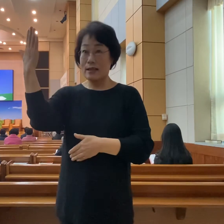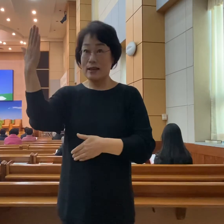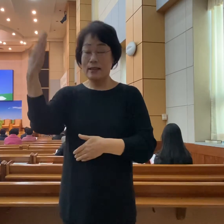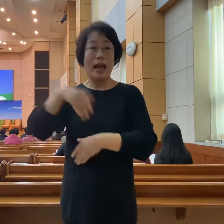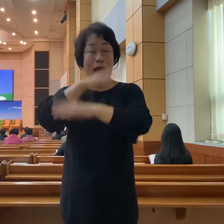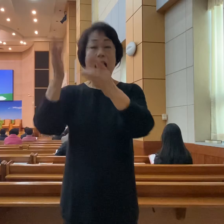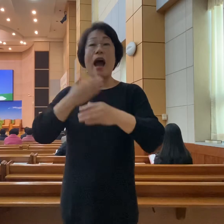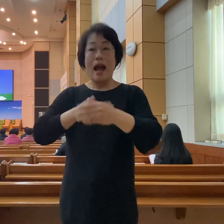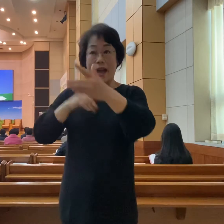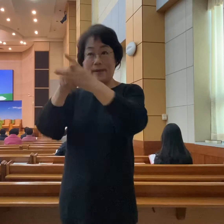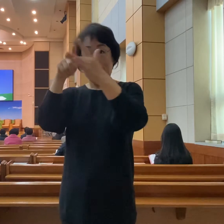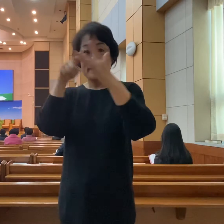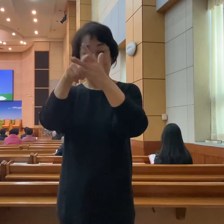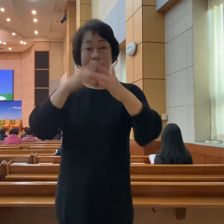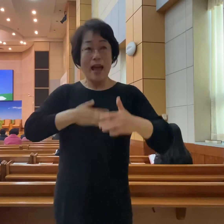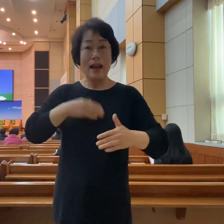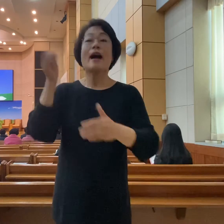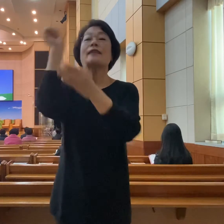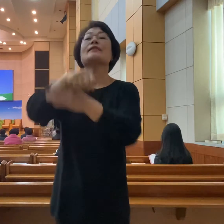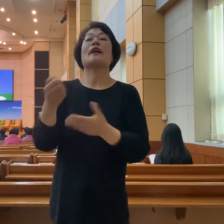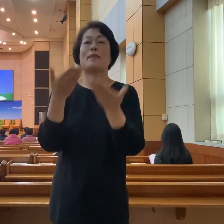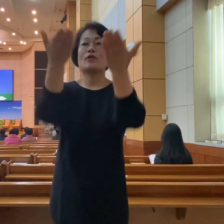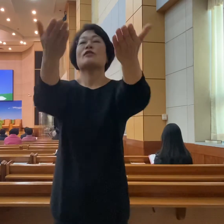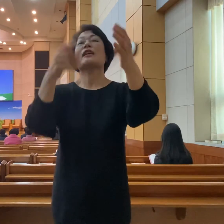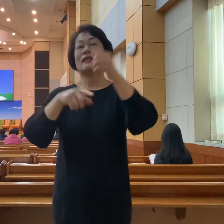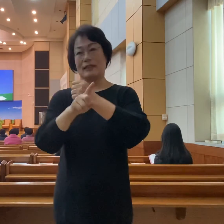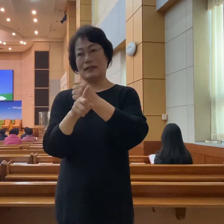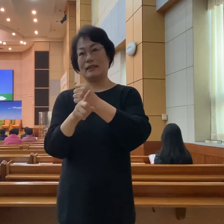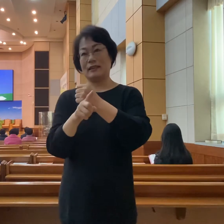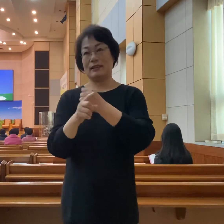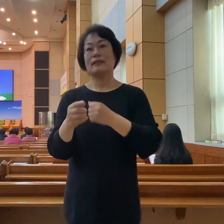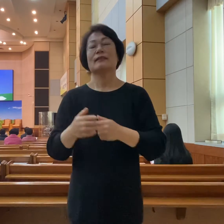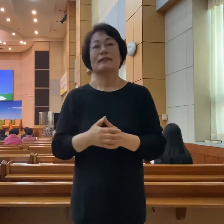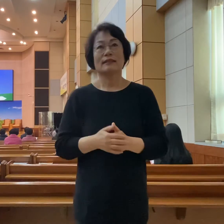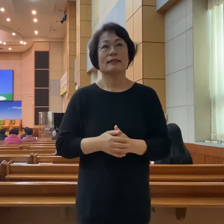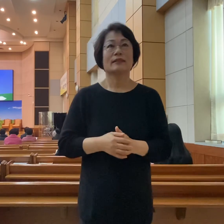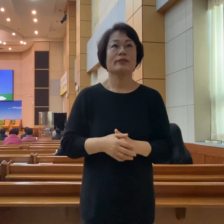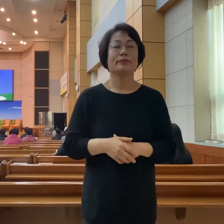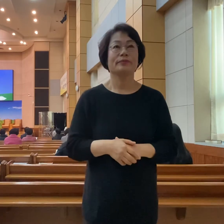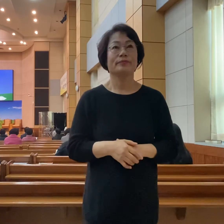해놔놨는데 떼마리 같이 그래 살면 되겠습니다.